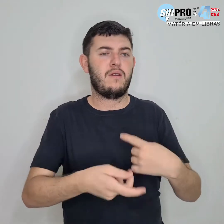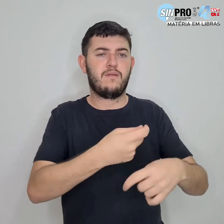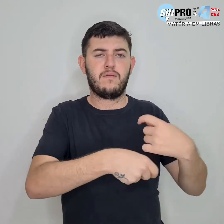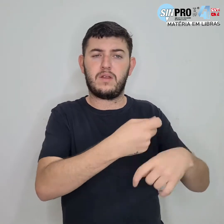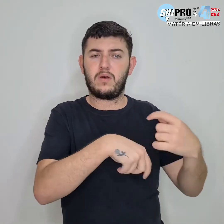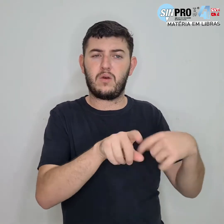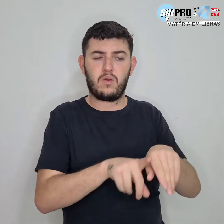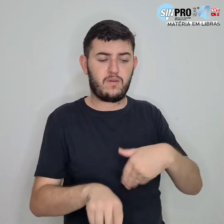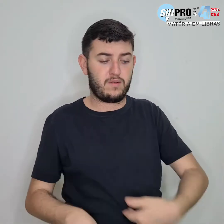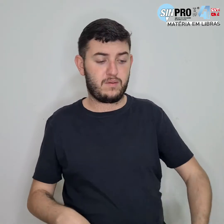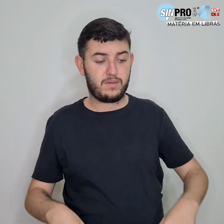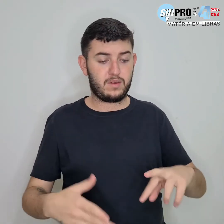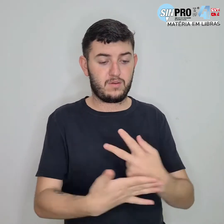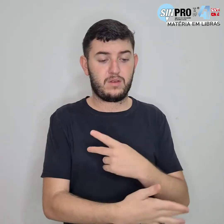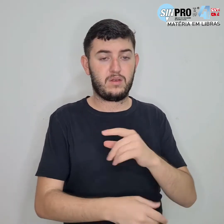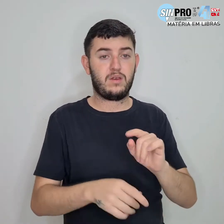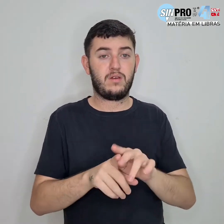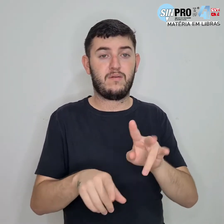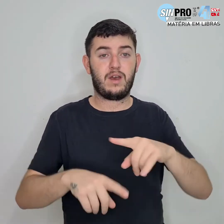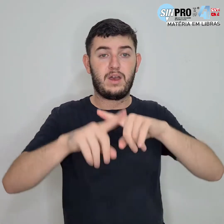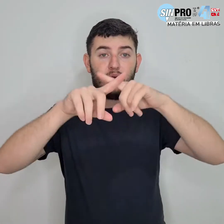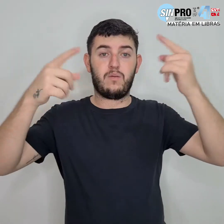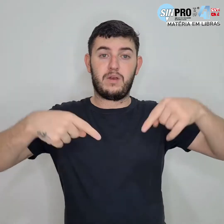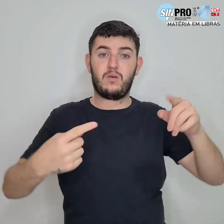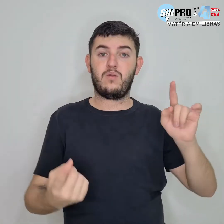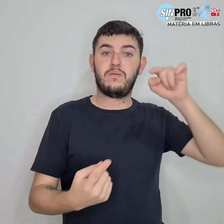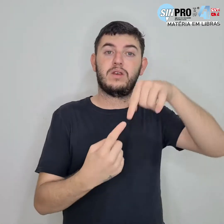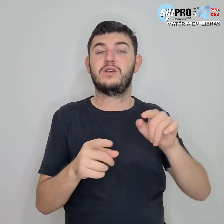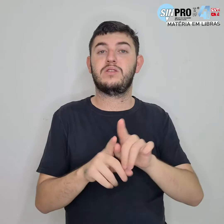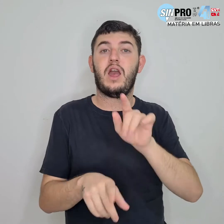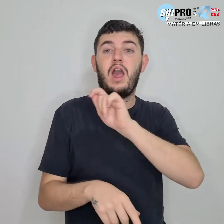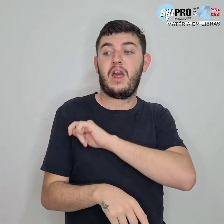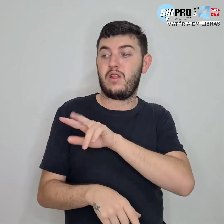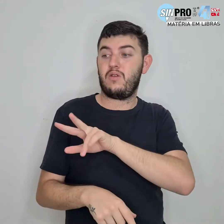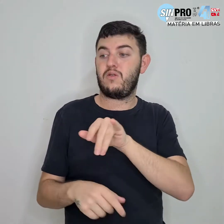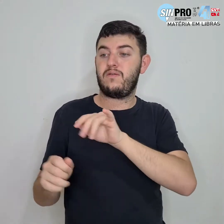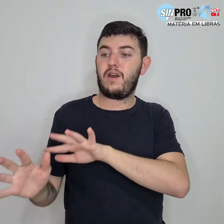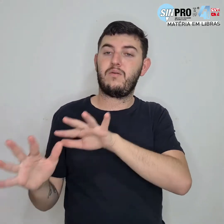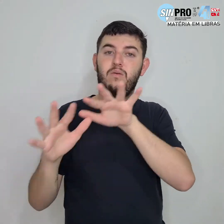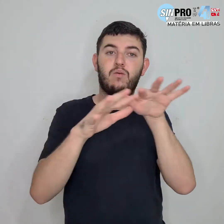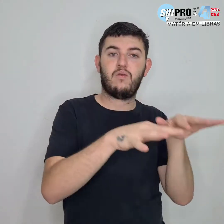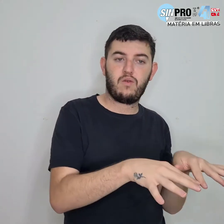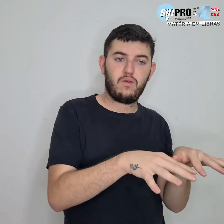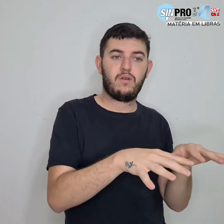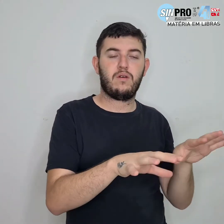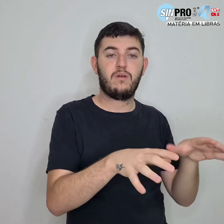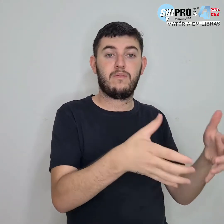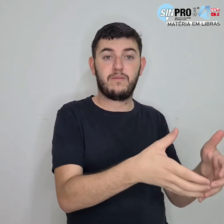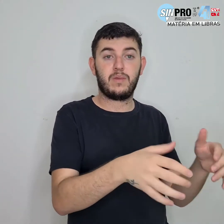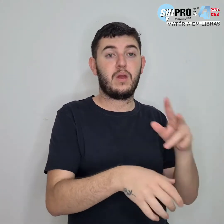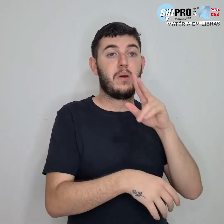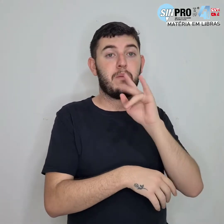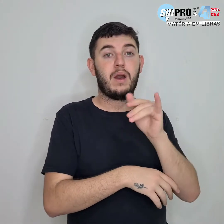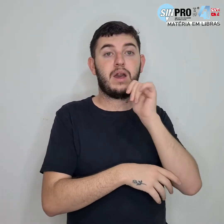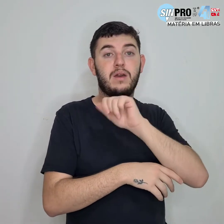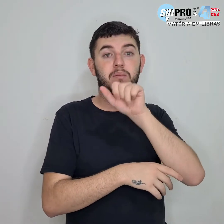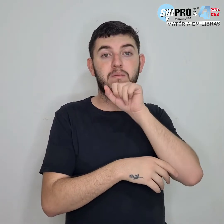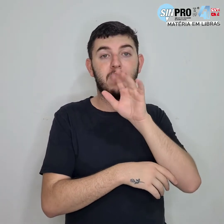educacionais competiriam para atrair estudantes. Os pais, habilitados pelo cupom, teriam uma ampla gama